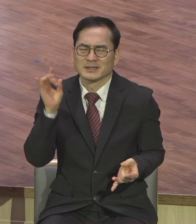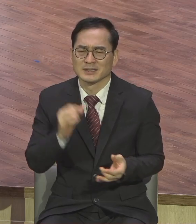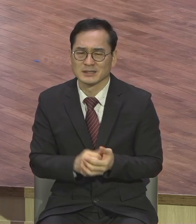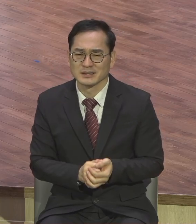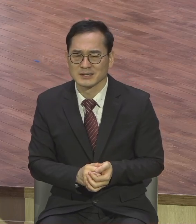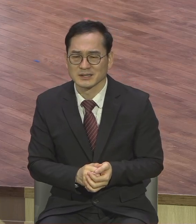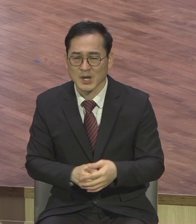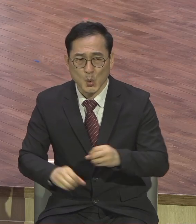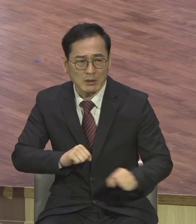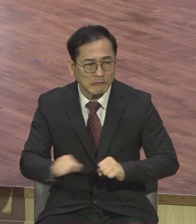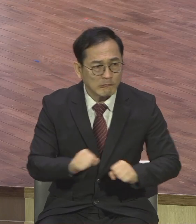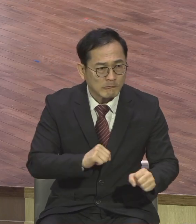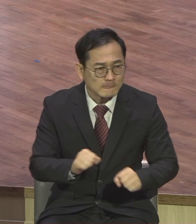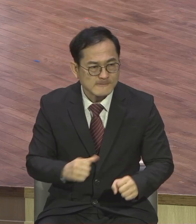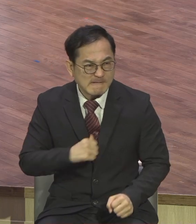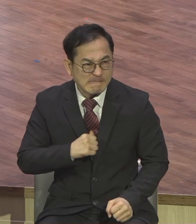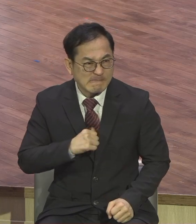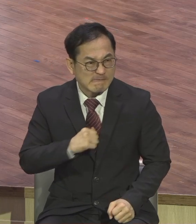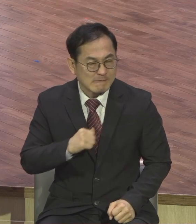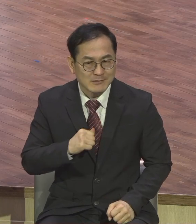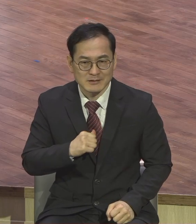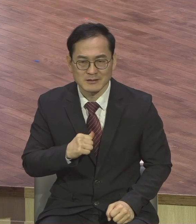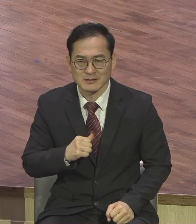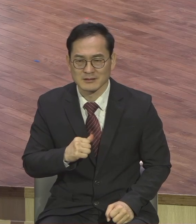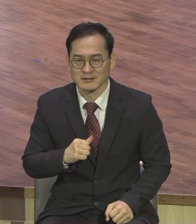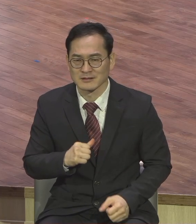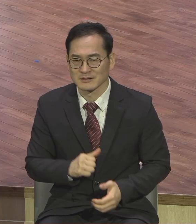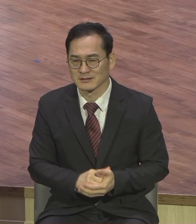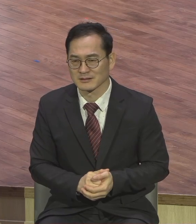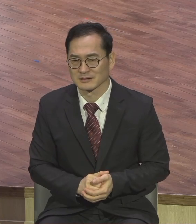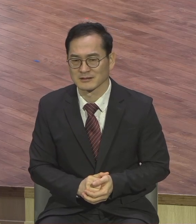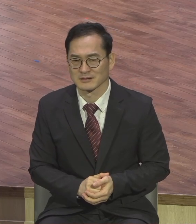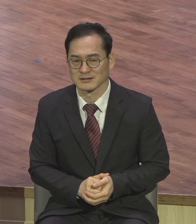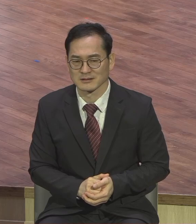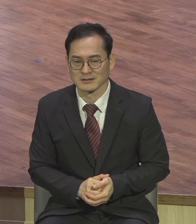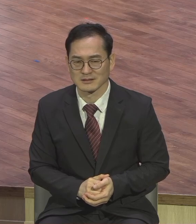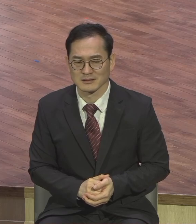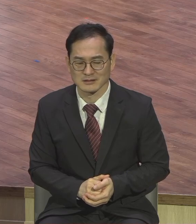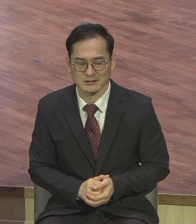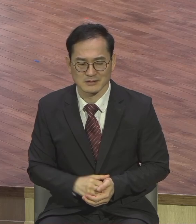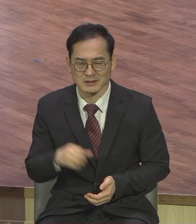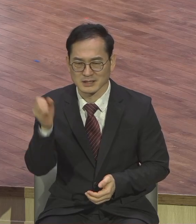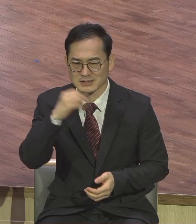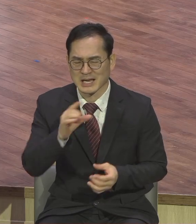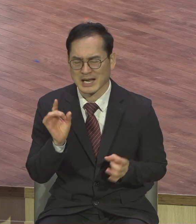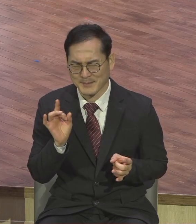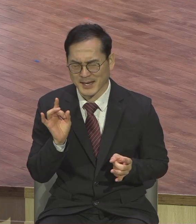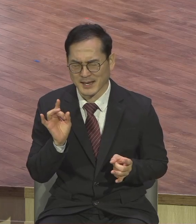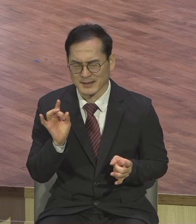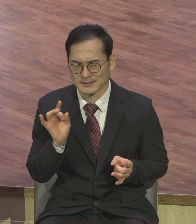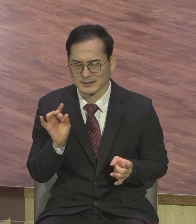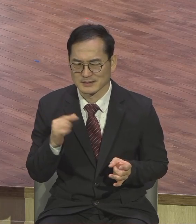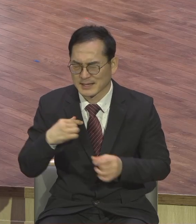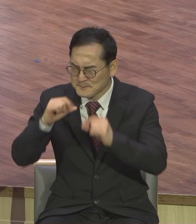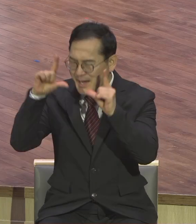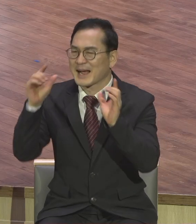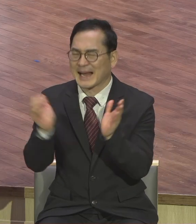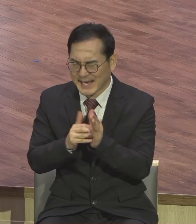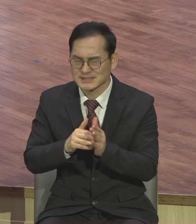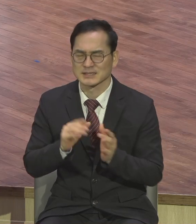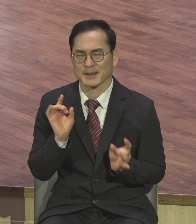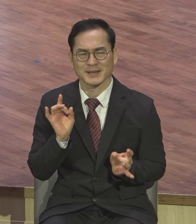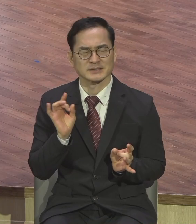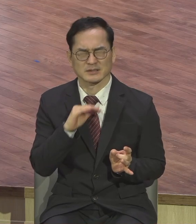보면 시험 든다니까요. 낙심하고 꽤 떠난다니까. 그러니까 시험 들까 두려워서 아무것도 하지 말고 답 나올 때가 아니면 가만 앉아있으라. 그냥 은혜만